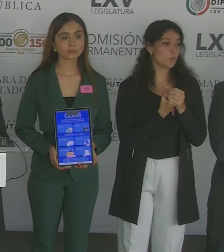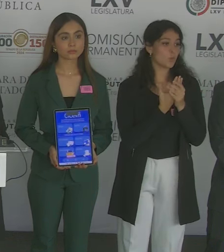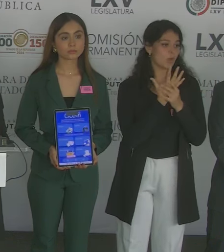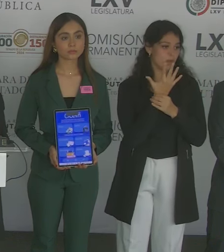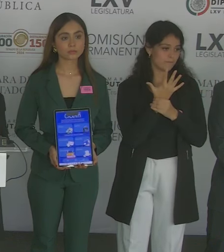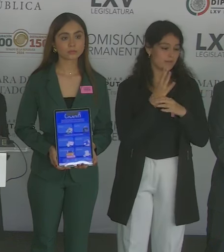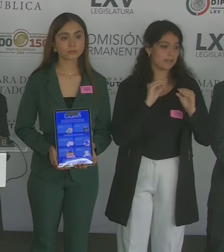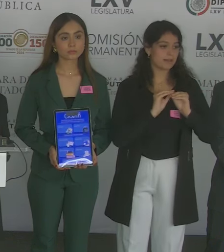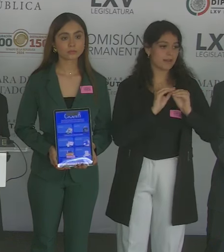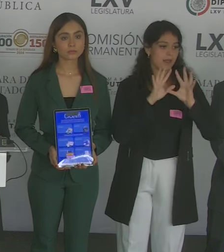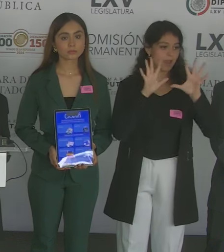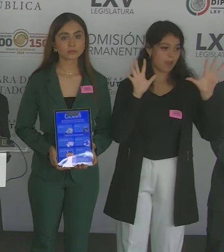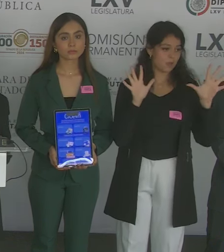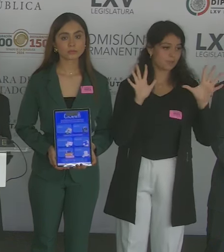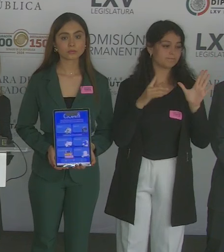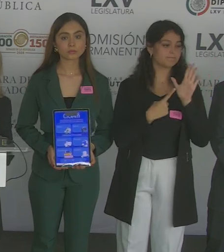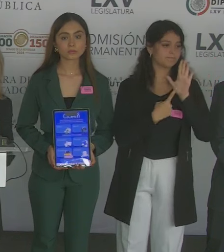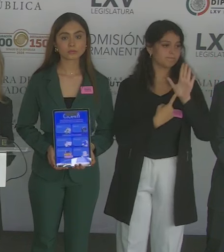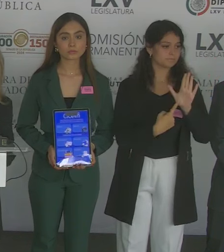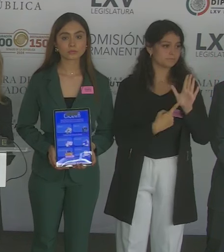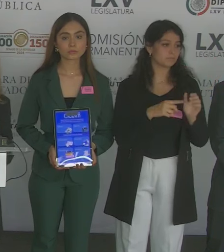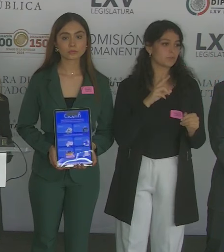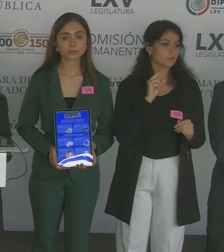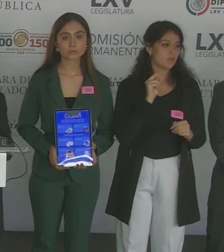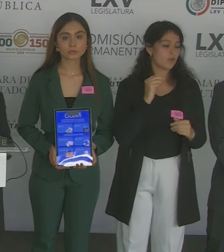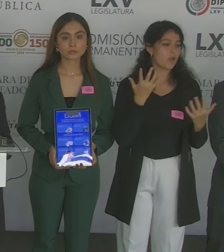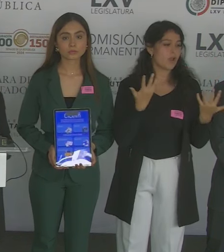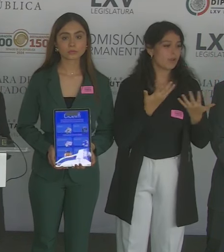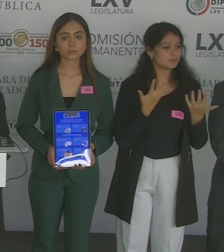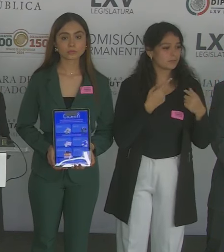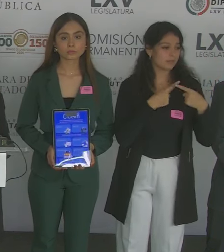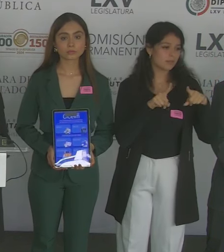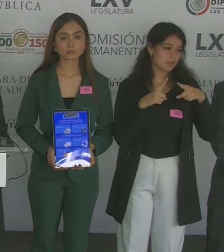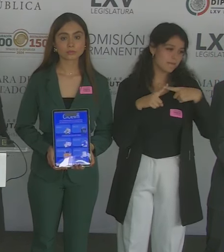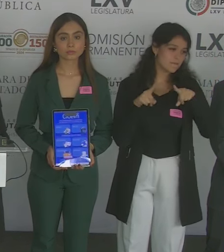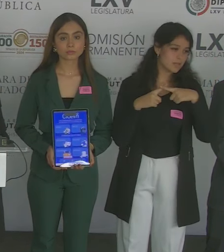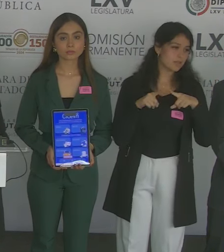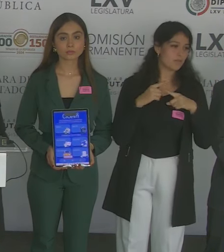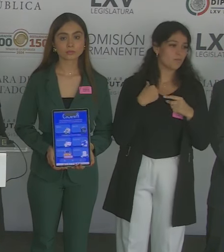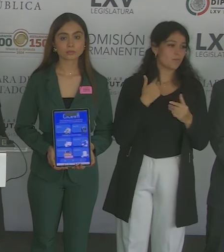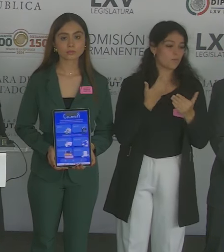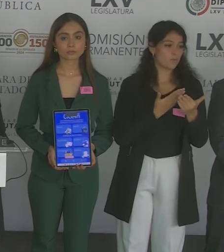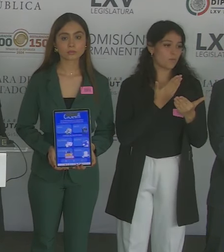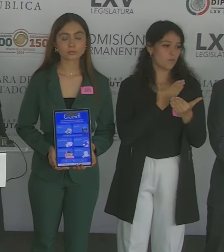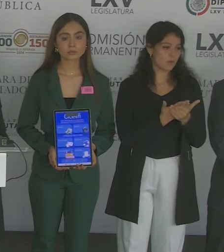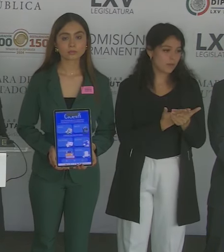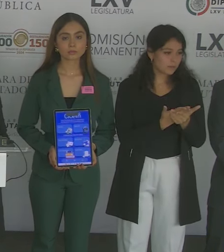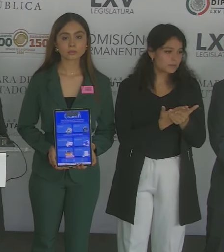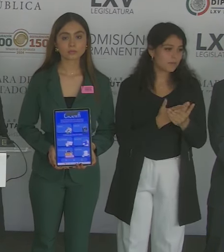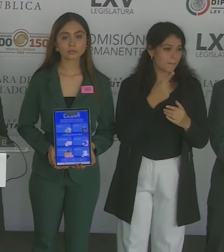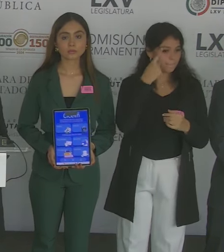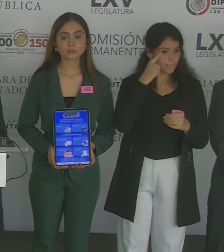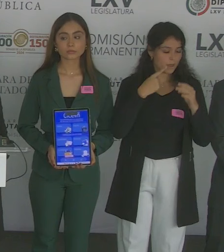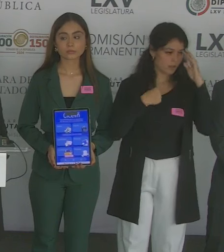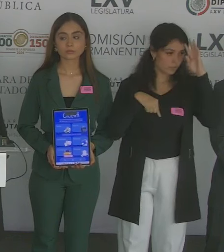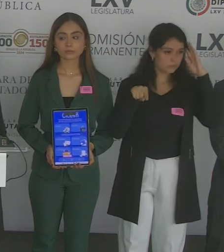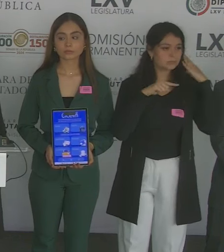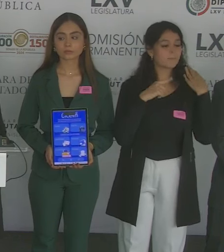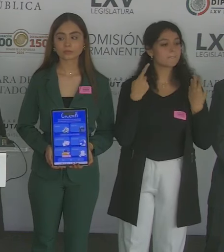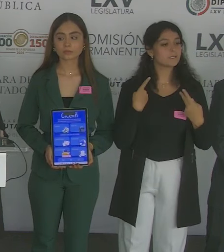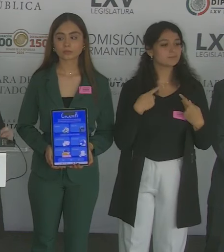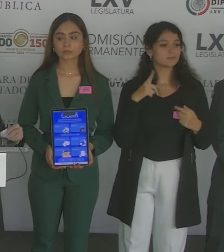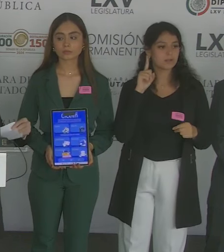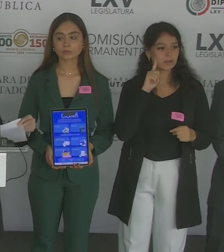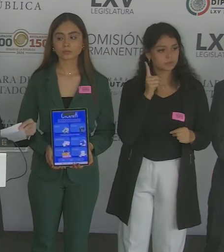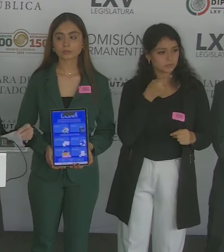un membrete sino que estamos haciendo diferentes propuestas para que este grupo etario de sordo sea integrado